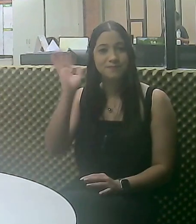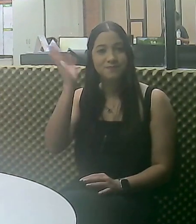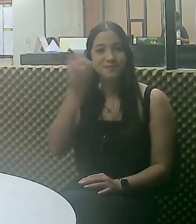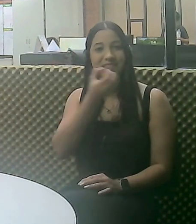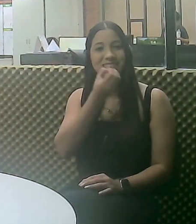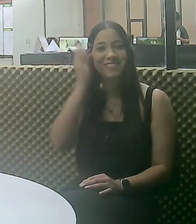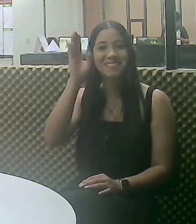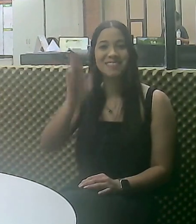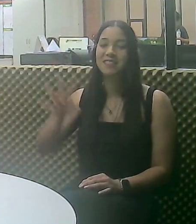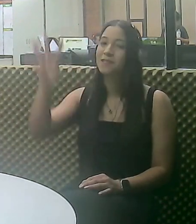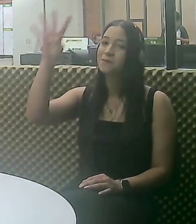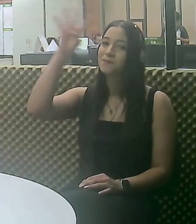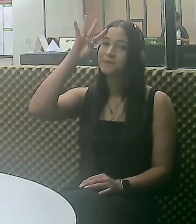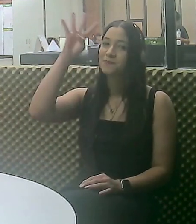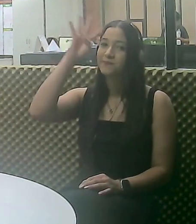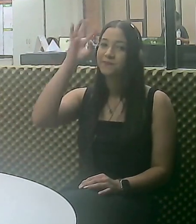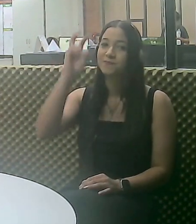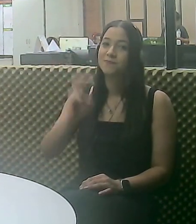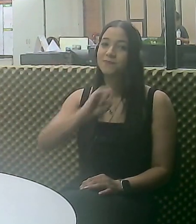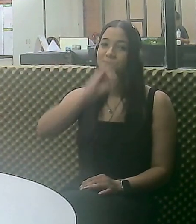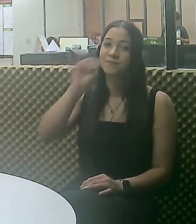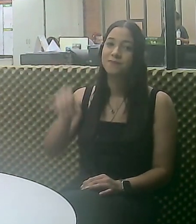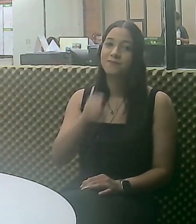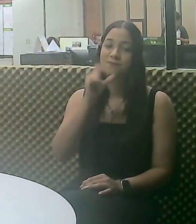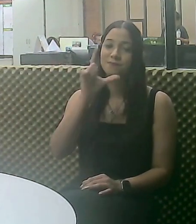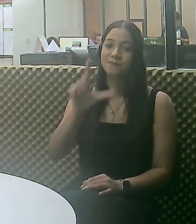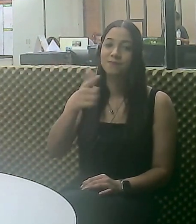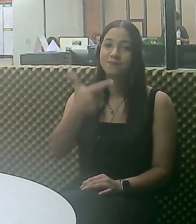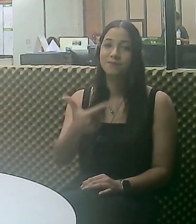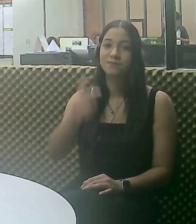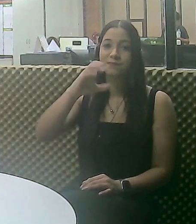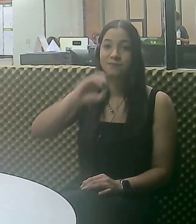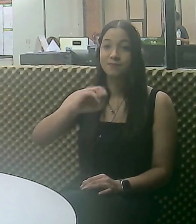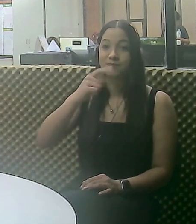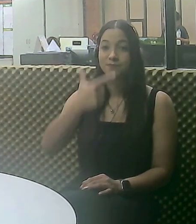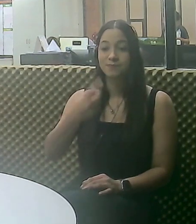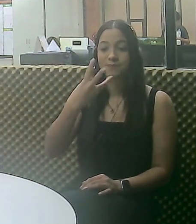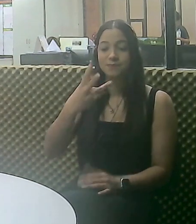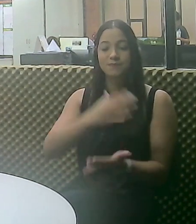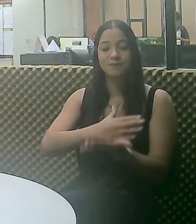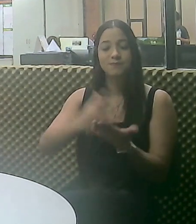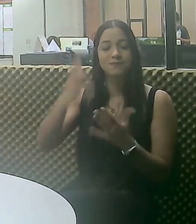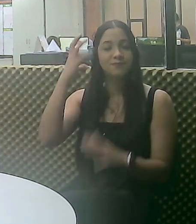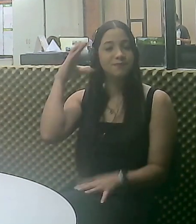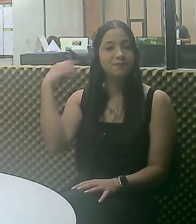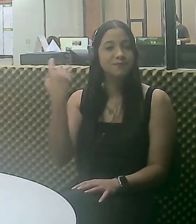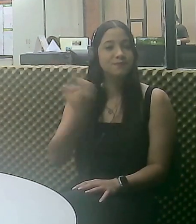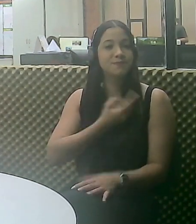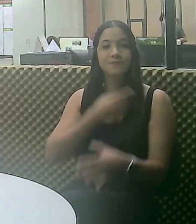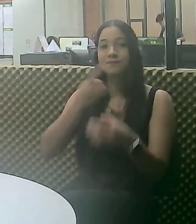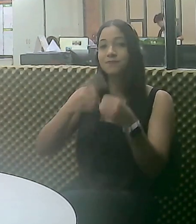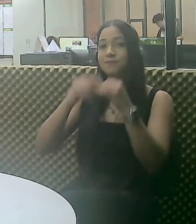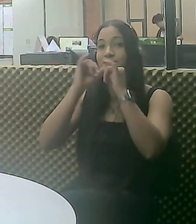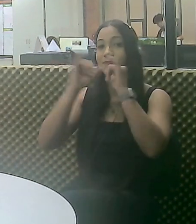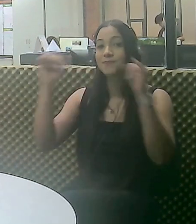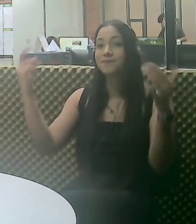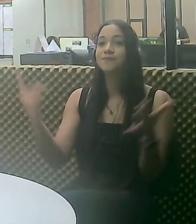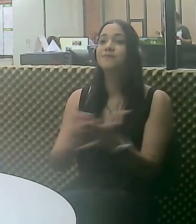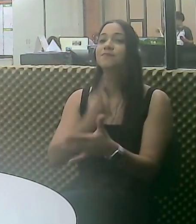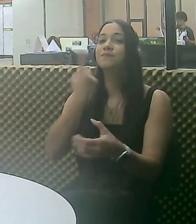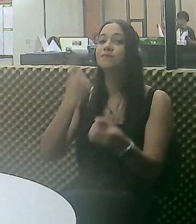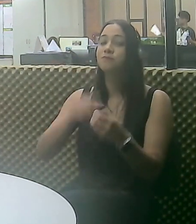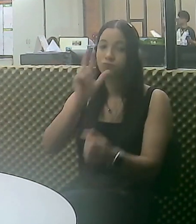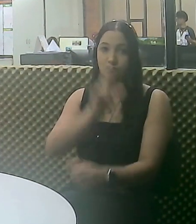Olá, boa tarde. Hoje é quarta-feira, dia 5 de julho de 2023. Está no ar a Rádio Nossa Cidade com um boletim de notícias sobre o que de